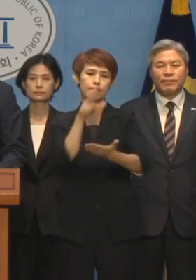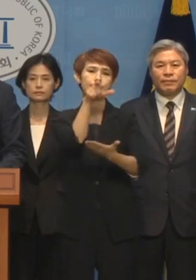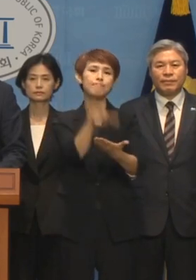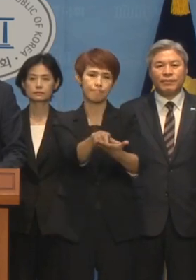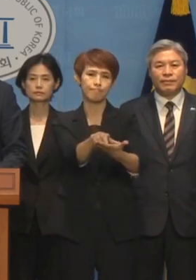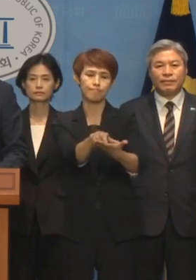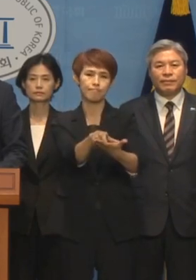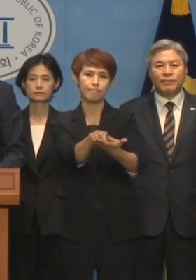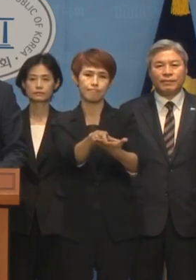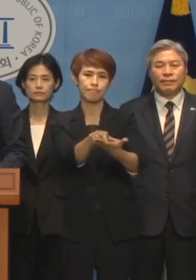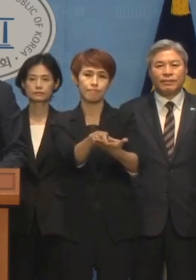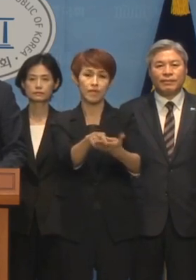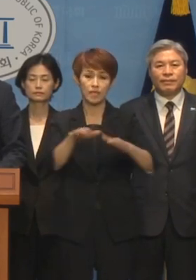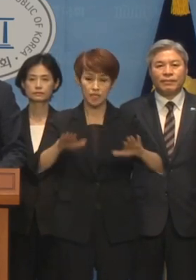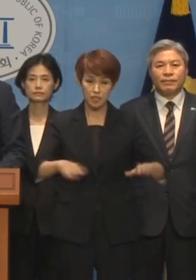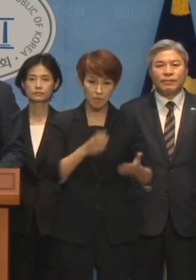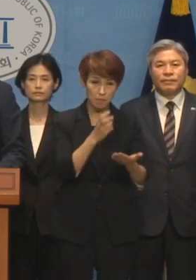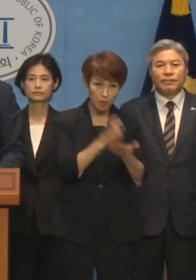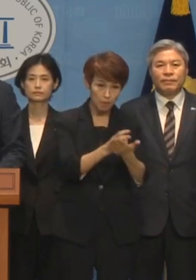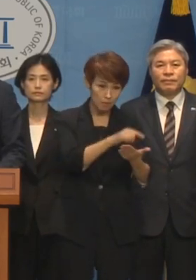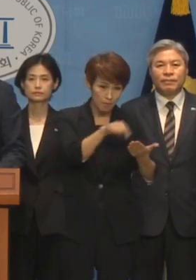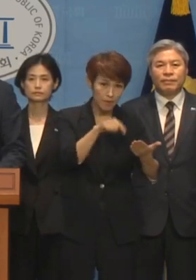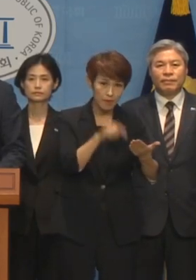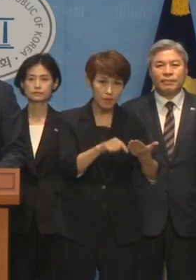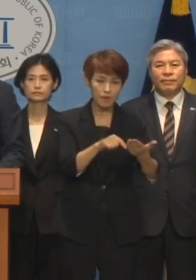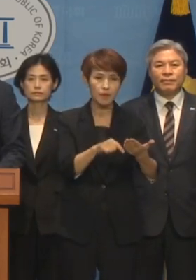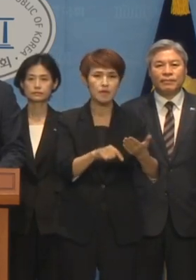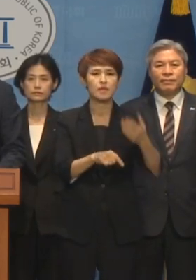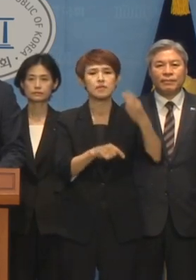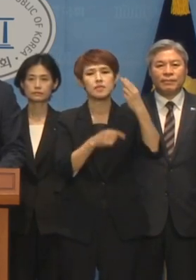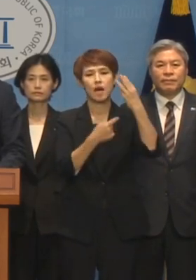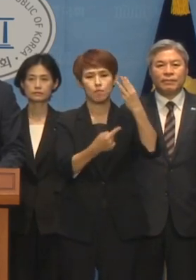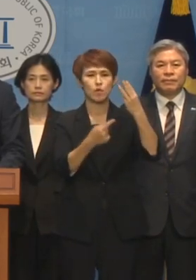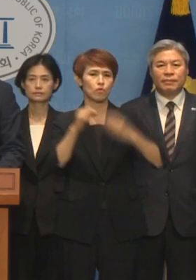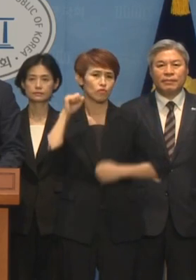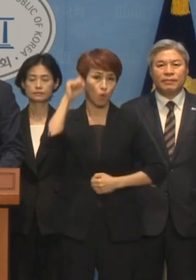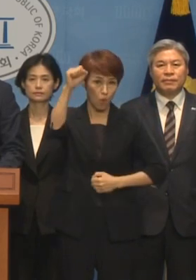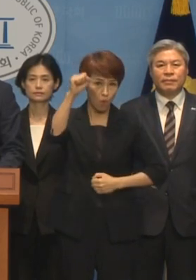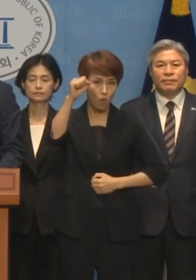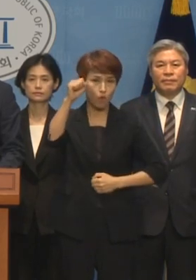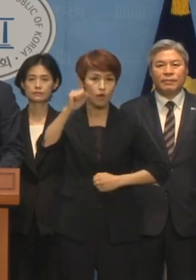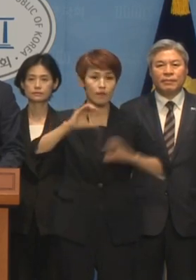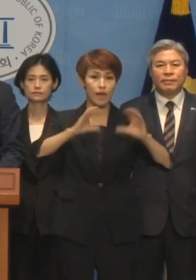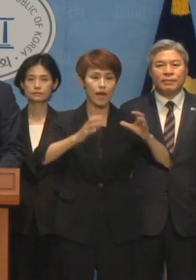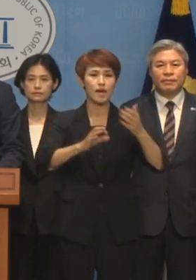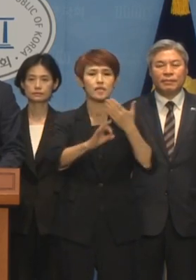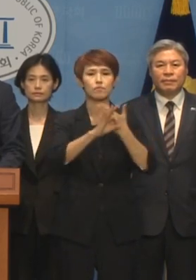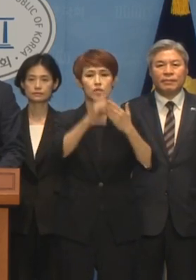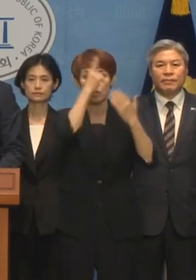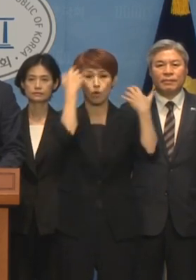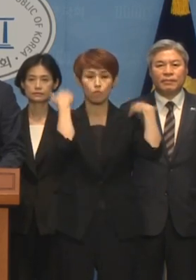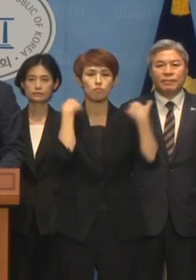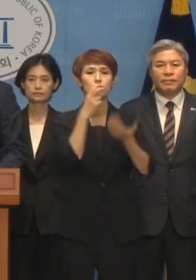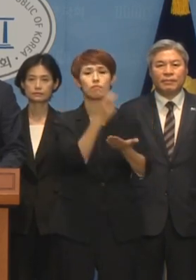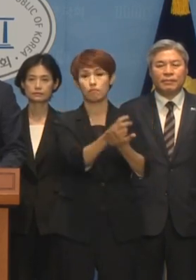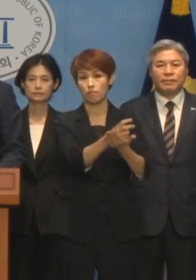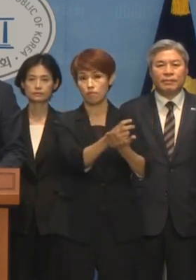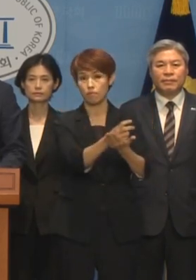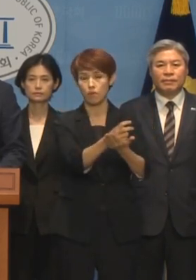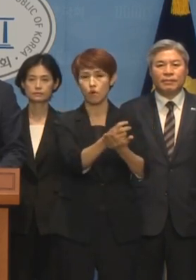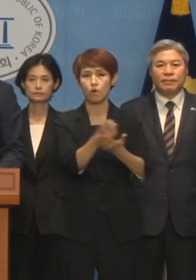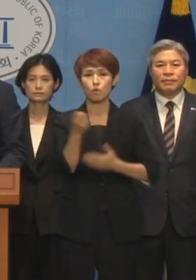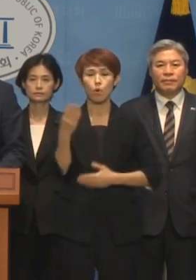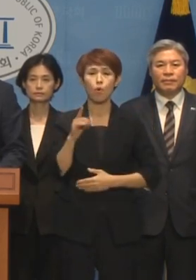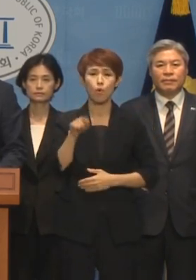수록합니다. 현행 헌법 전문은 3.1운동으로 건립된 대한민국 임시정부의 법통과